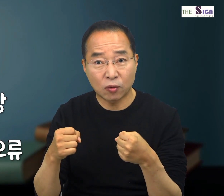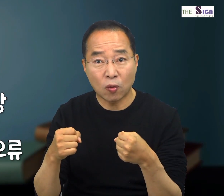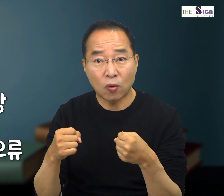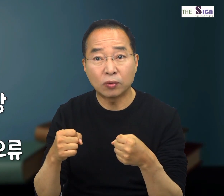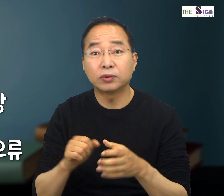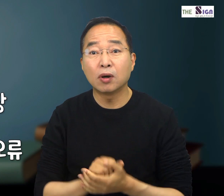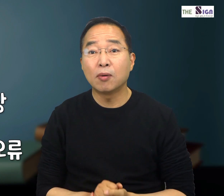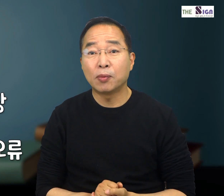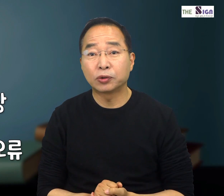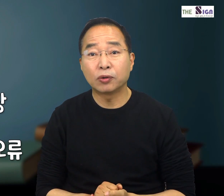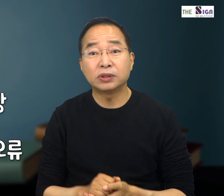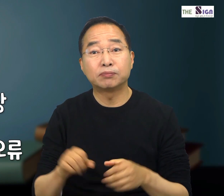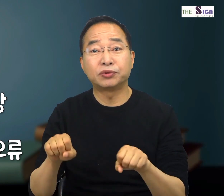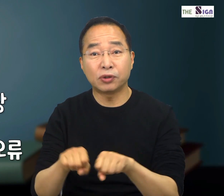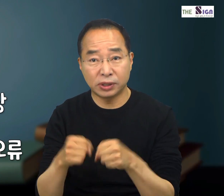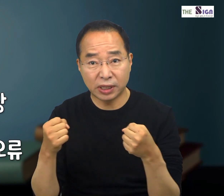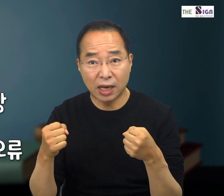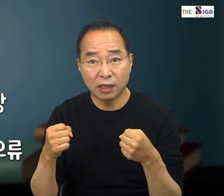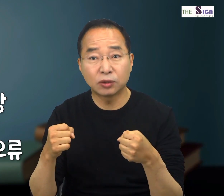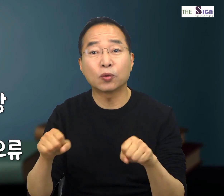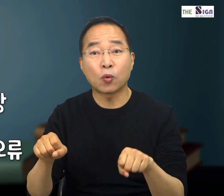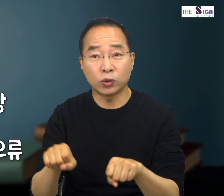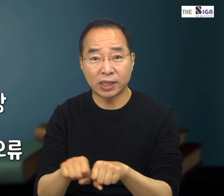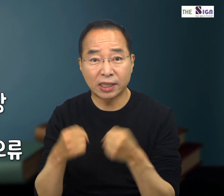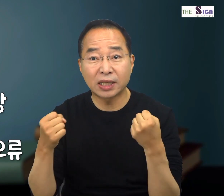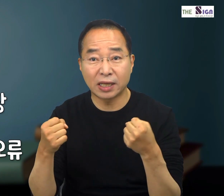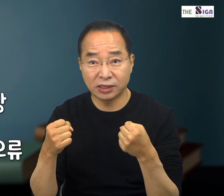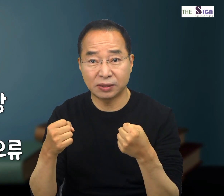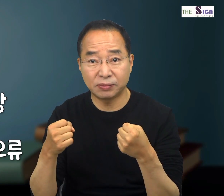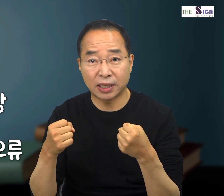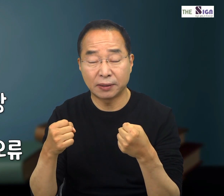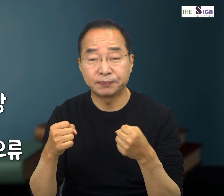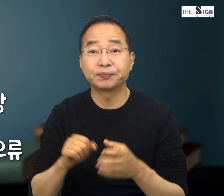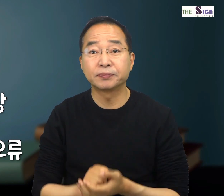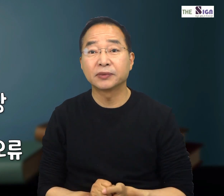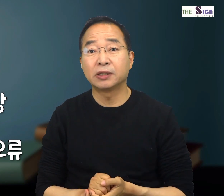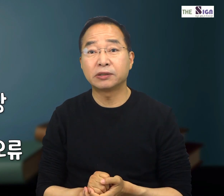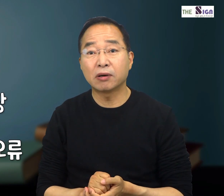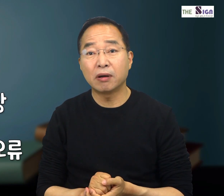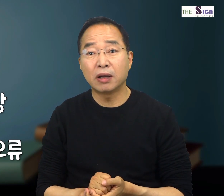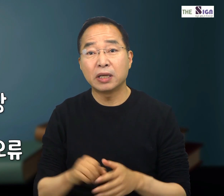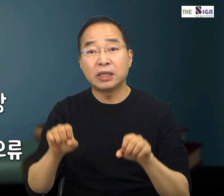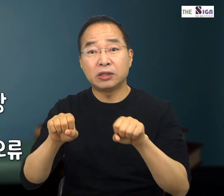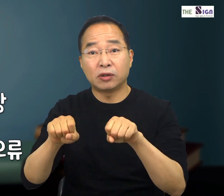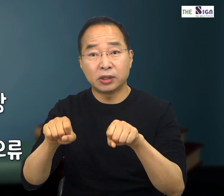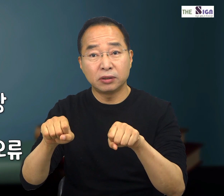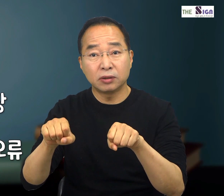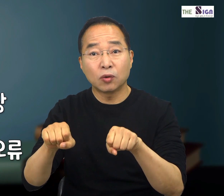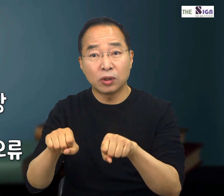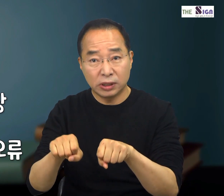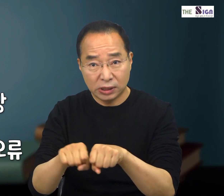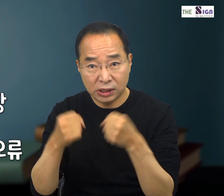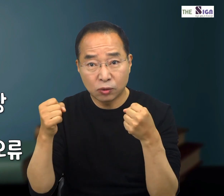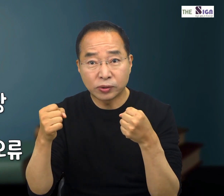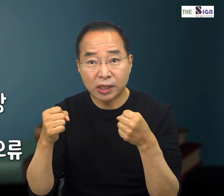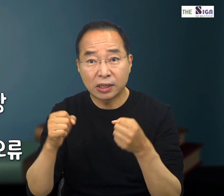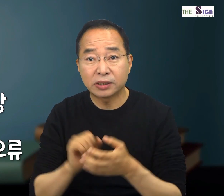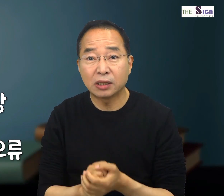되고, 보통 이제 부러지다 또 고장나다라는 뜻입니다. 그래서 이거는 이 고장났을 때는 새